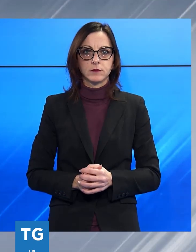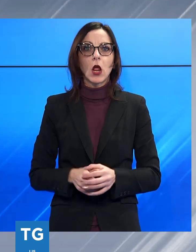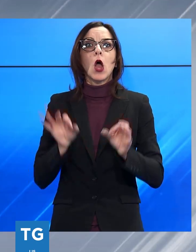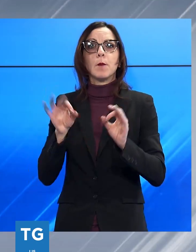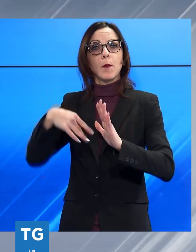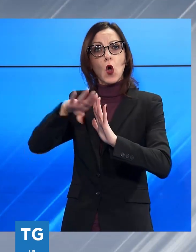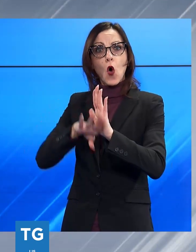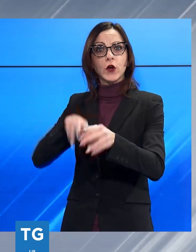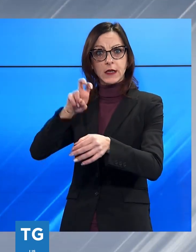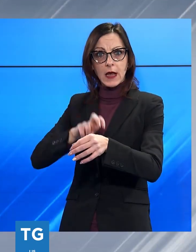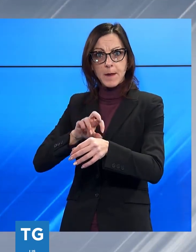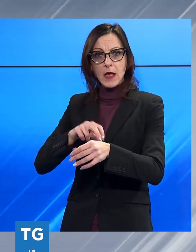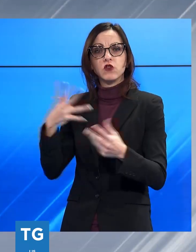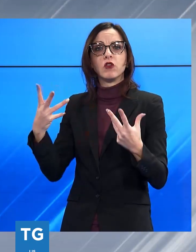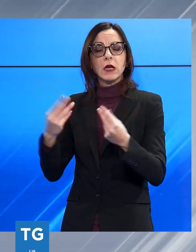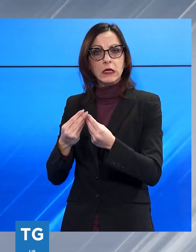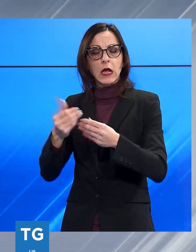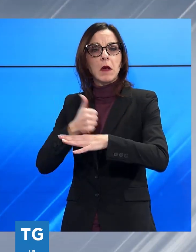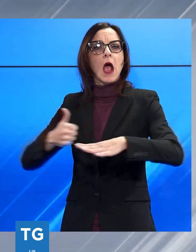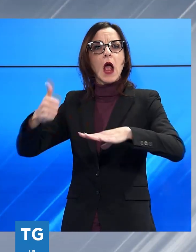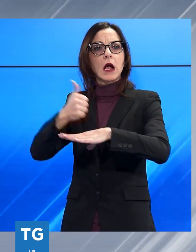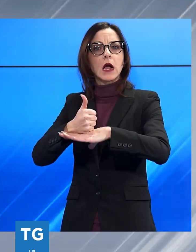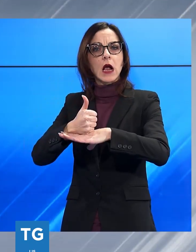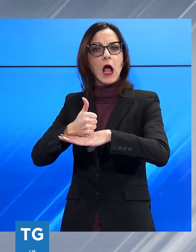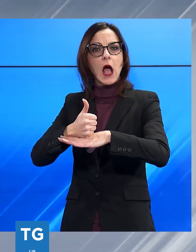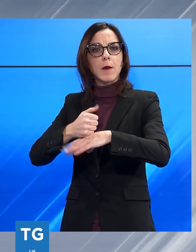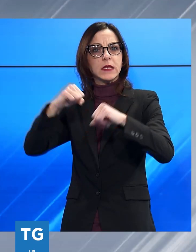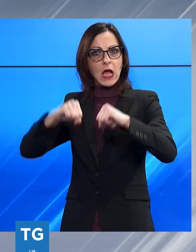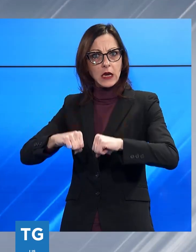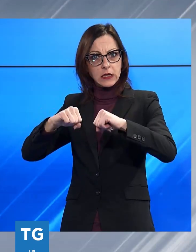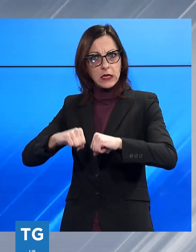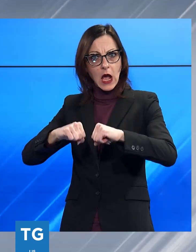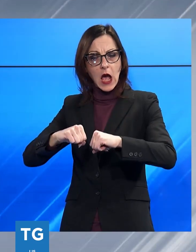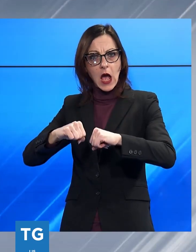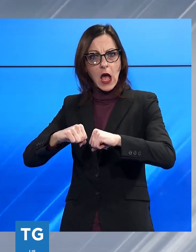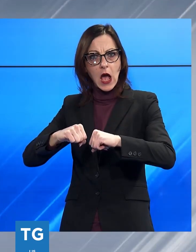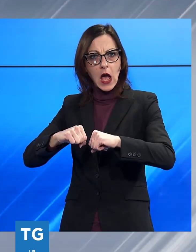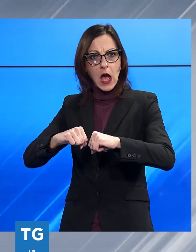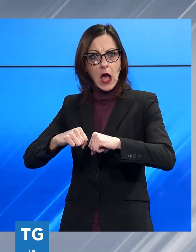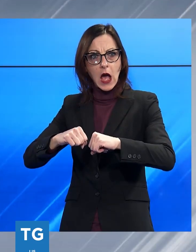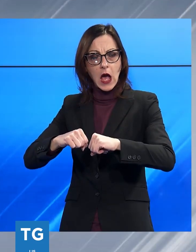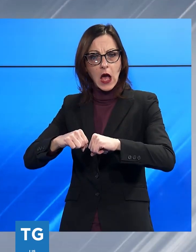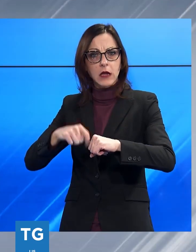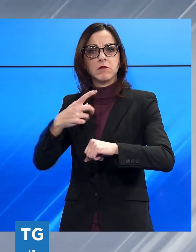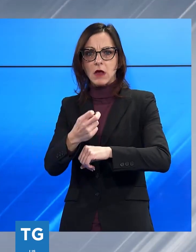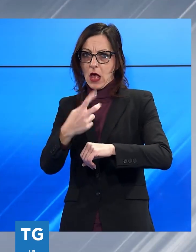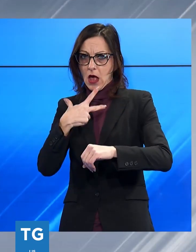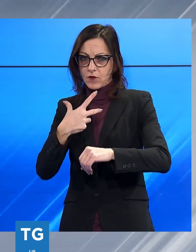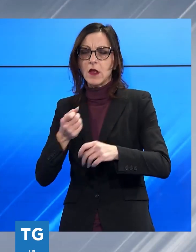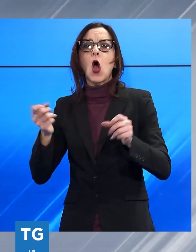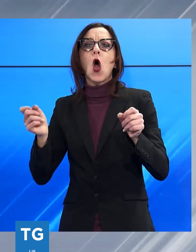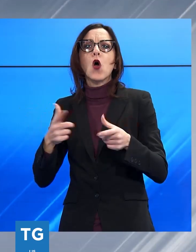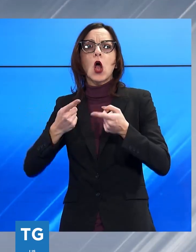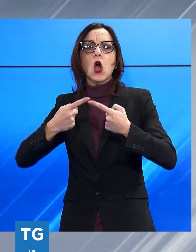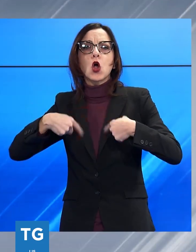dei medici prospettatoci dagli stessi vertici sanitari e fatta presente in sede di comitato provinciale